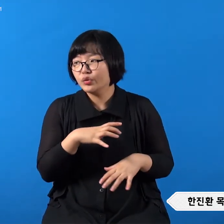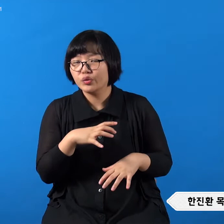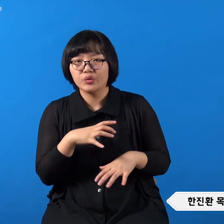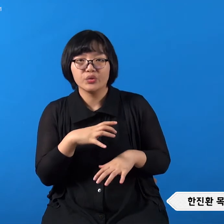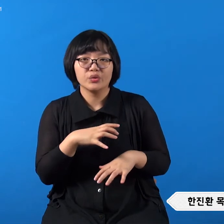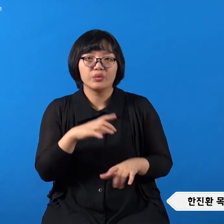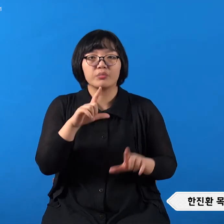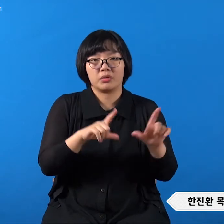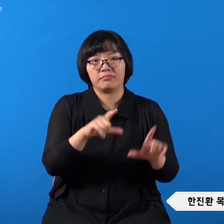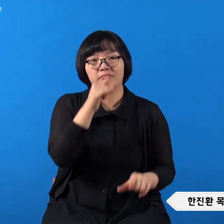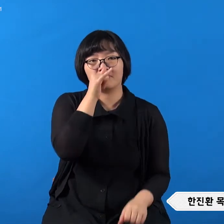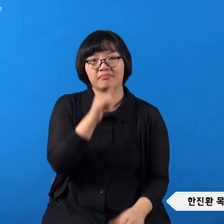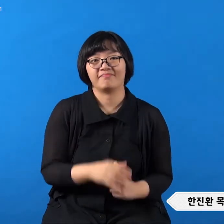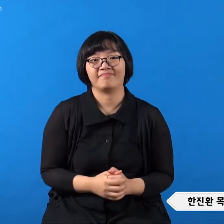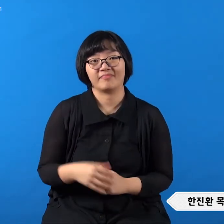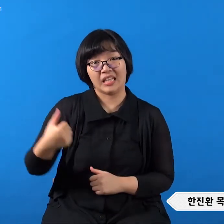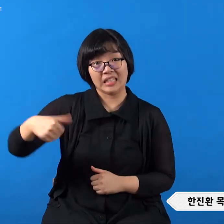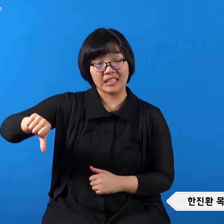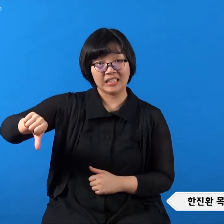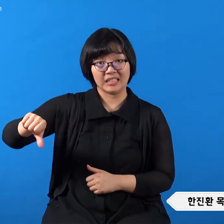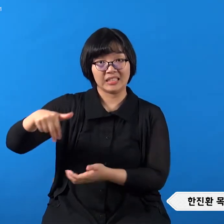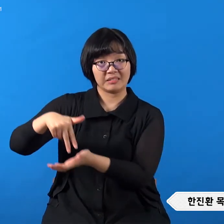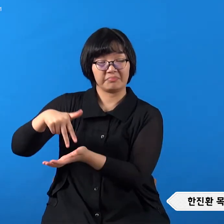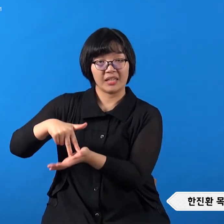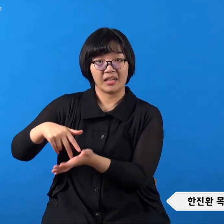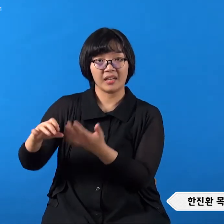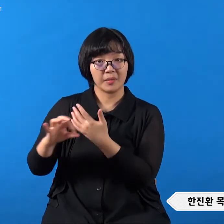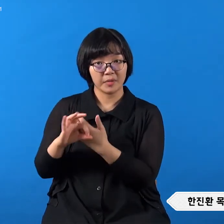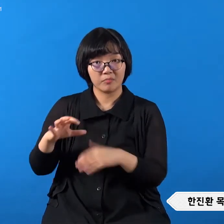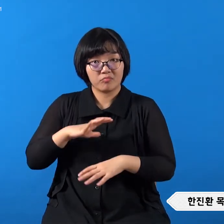그러는 것입니다. 아들이라면